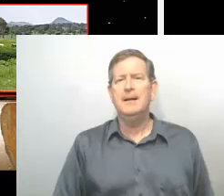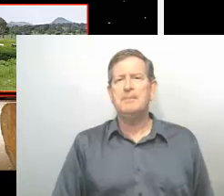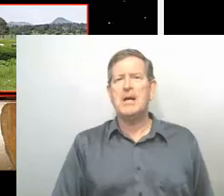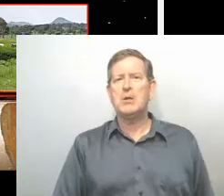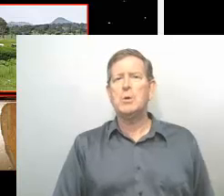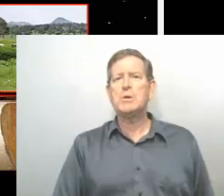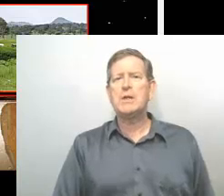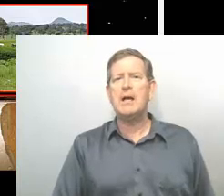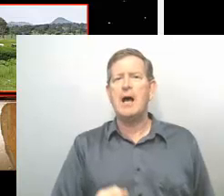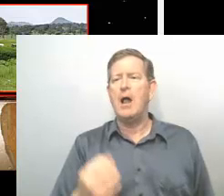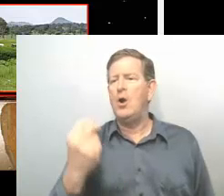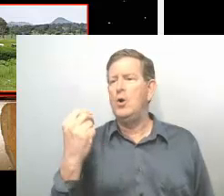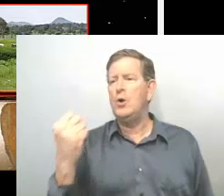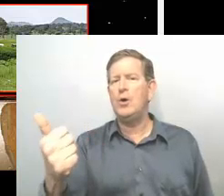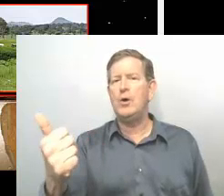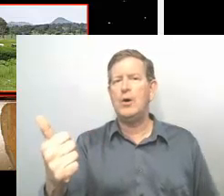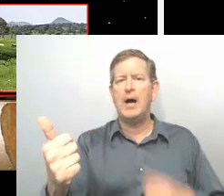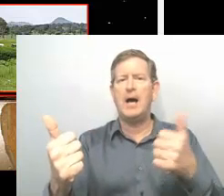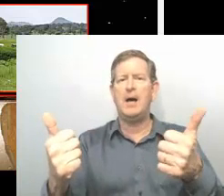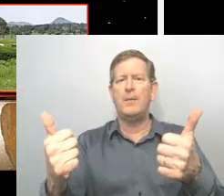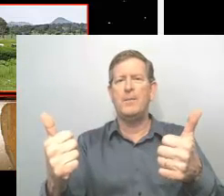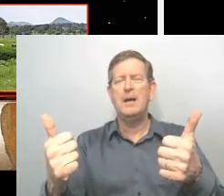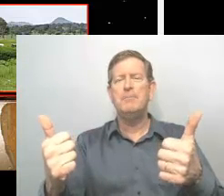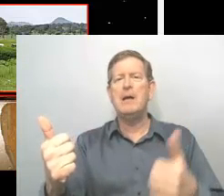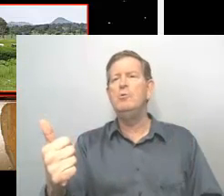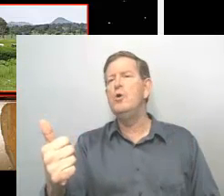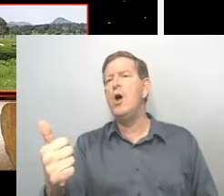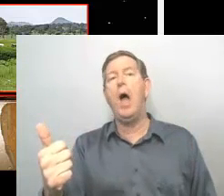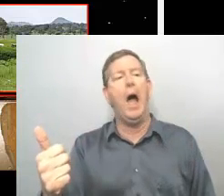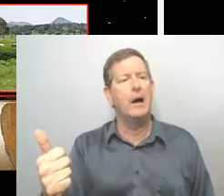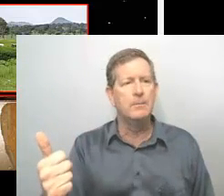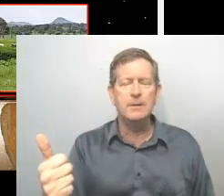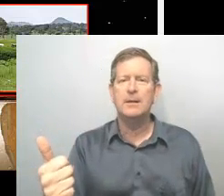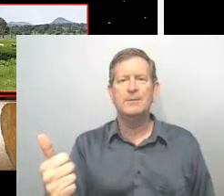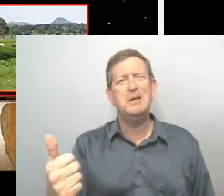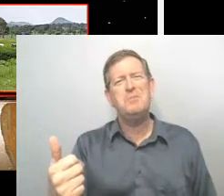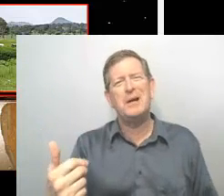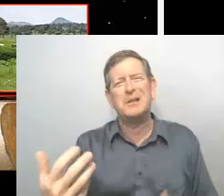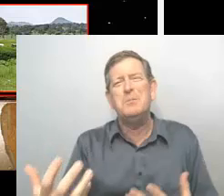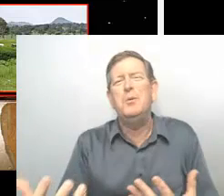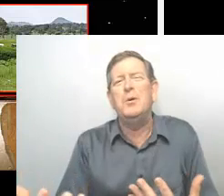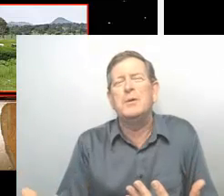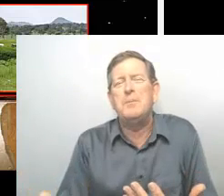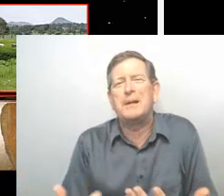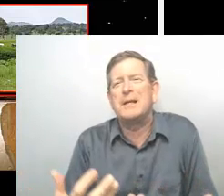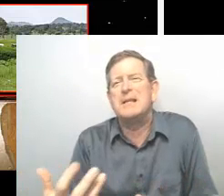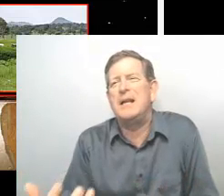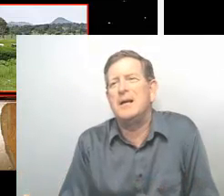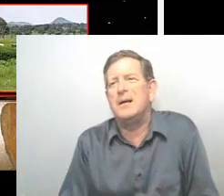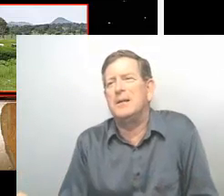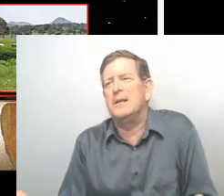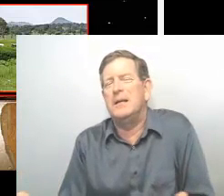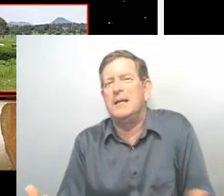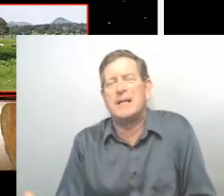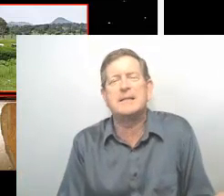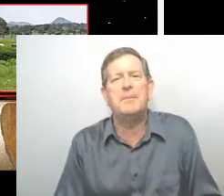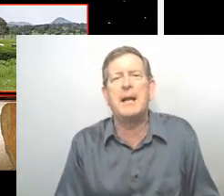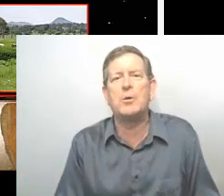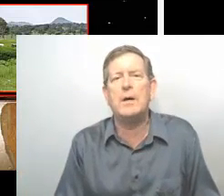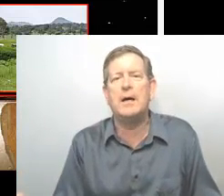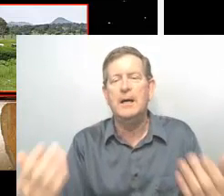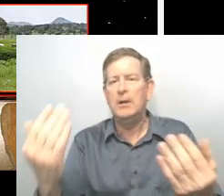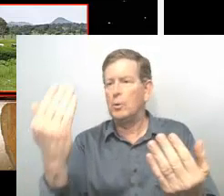hein. Donc, c'est le homme. Mais le homme n'est pas très beau, n'est pas très élégant, est